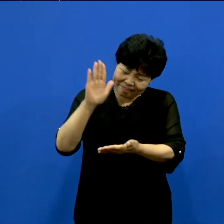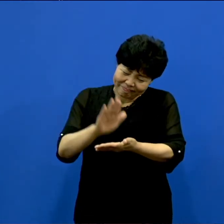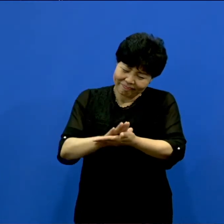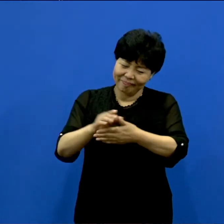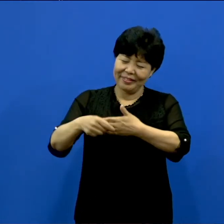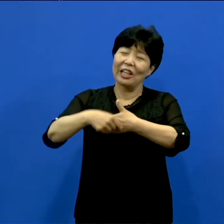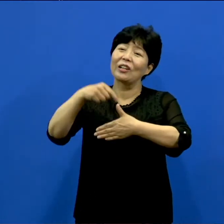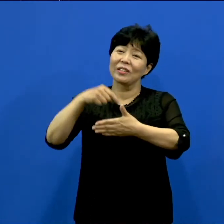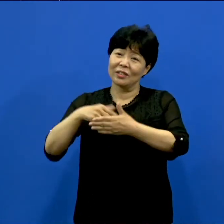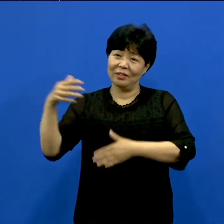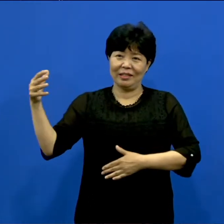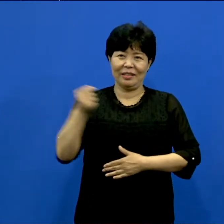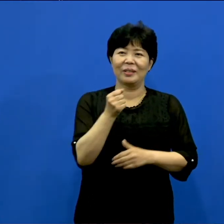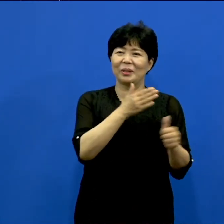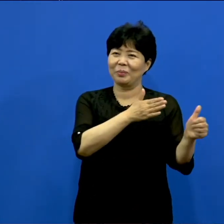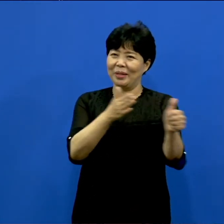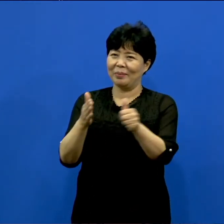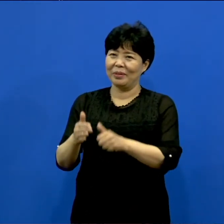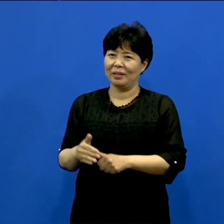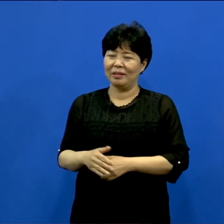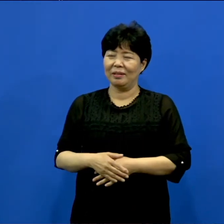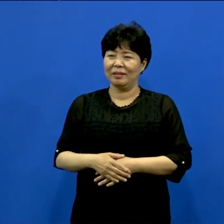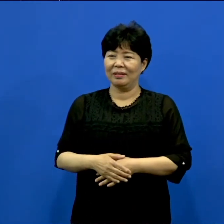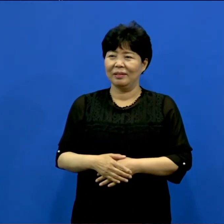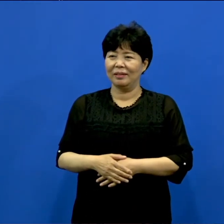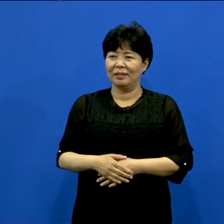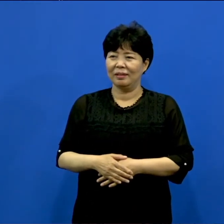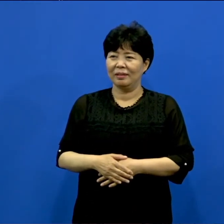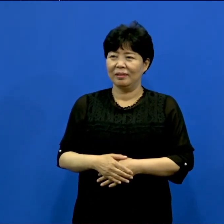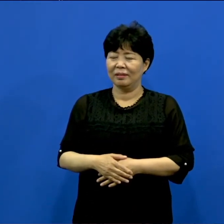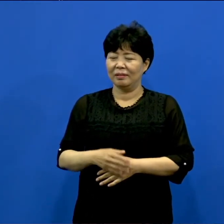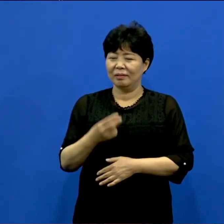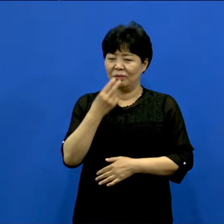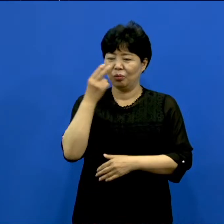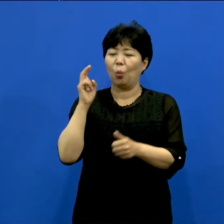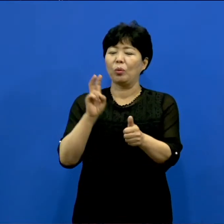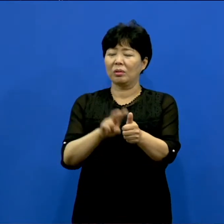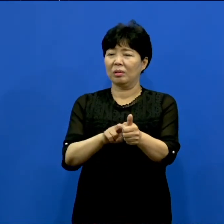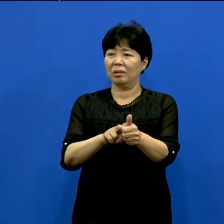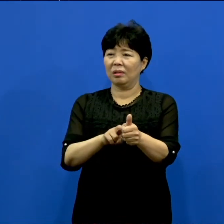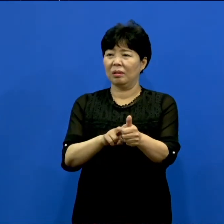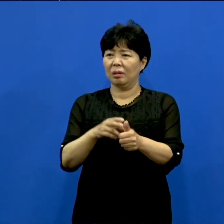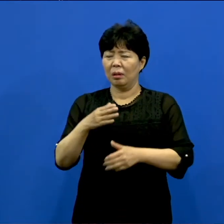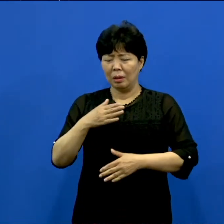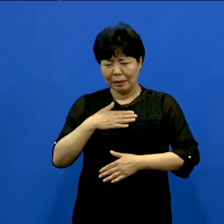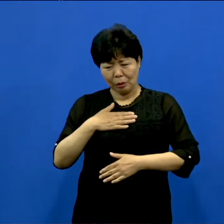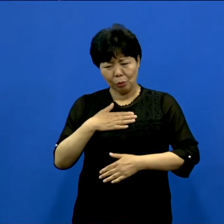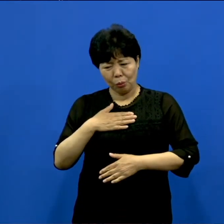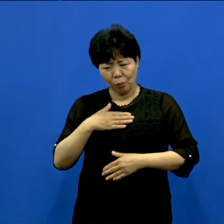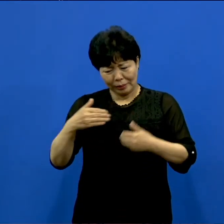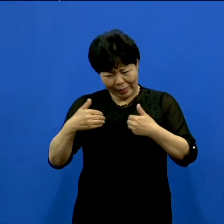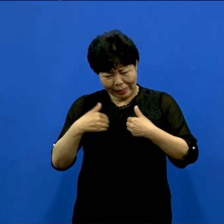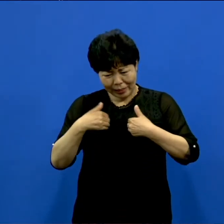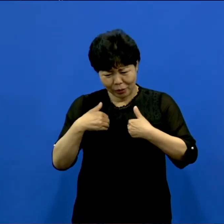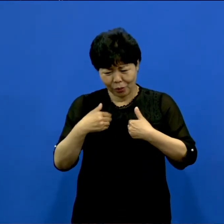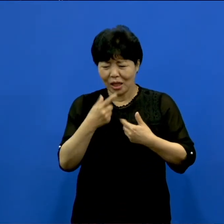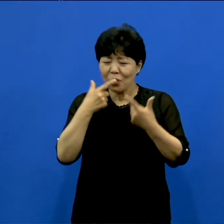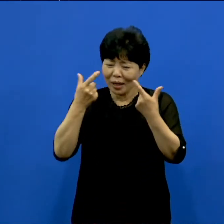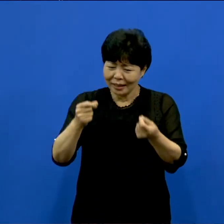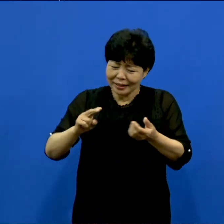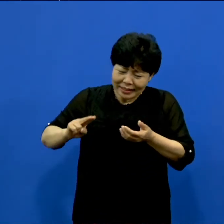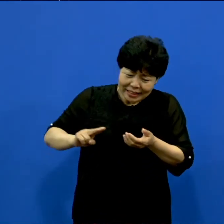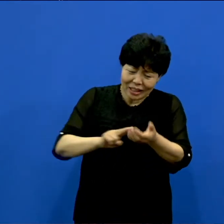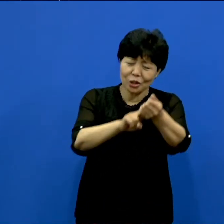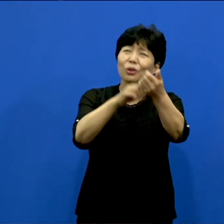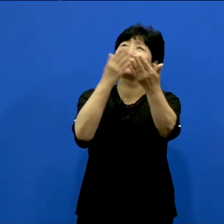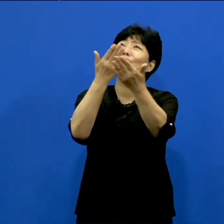살았던 삶의 모습을 보면 도전을 받아. 나도 이러고 싶다. 나도 이런 경험을 하고 싶다. 나에게도 이런 기적이 일어나게 해주시옵소서. 여러분, 베드로는